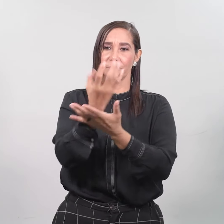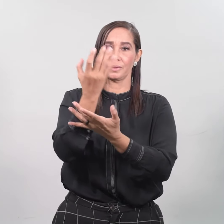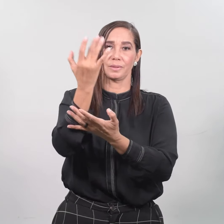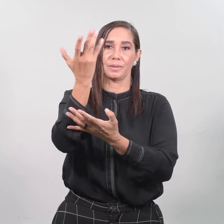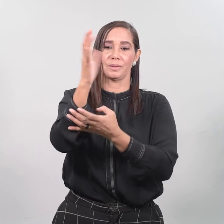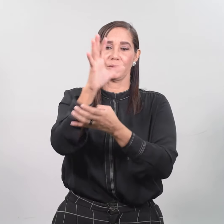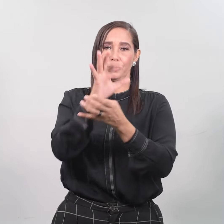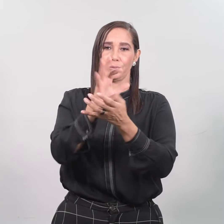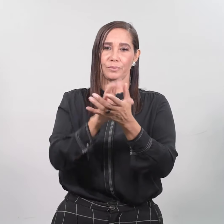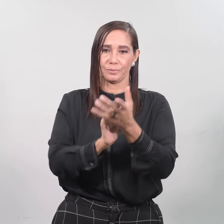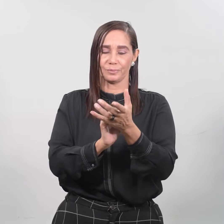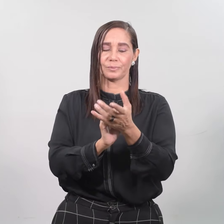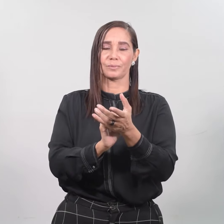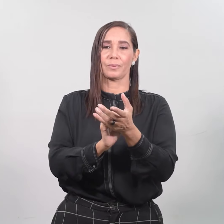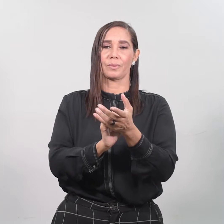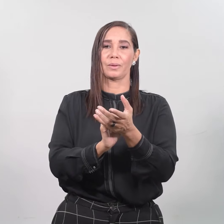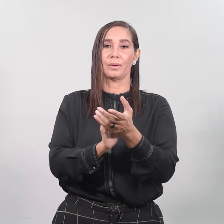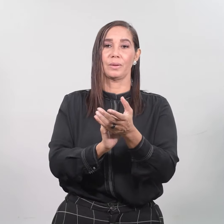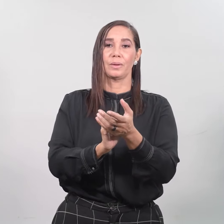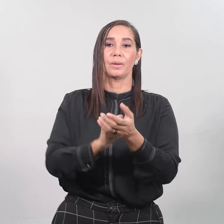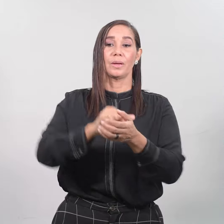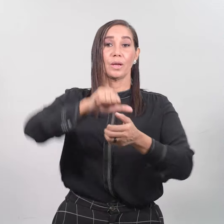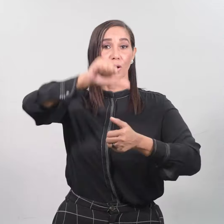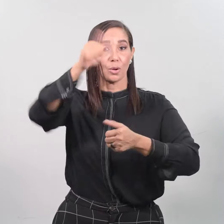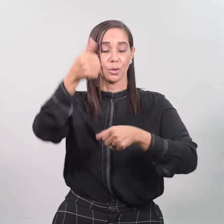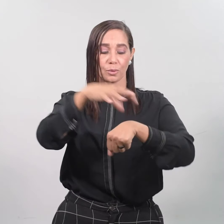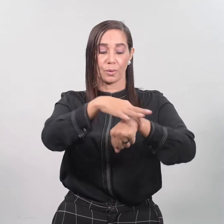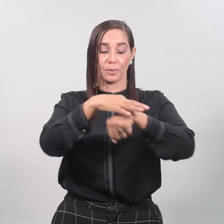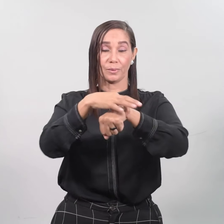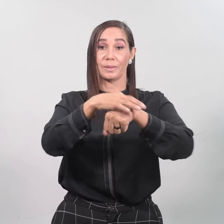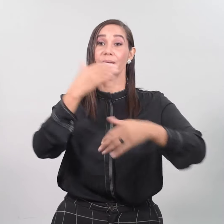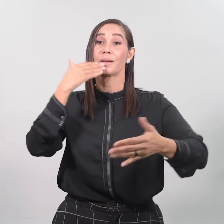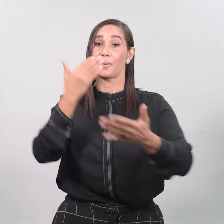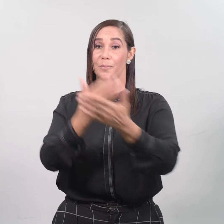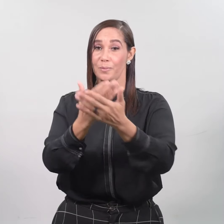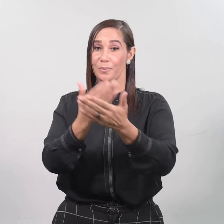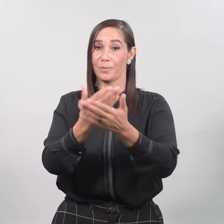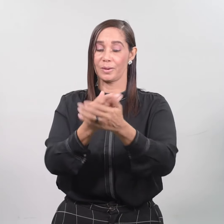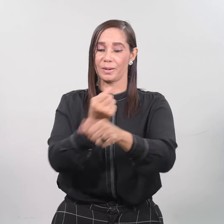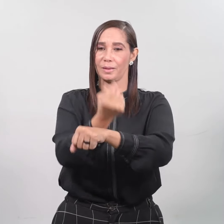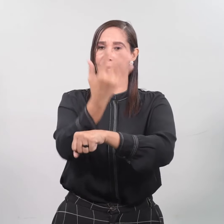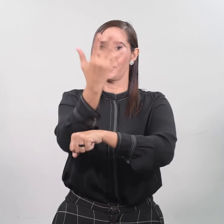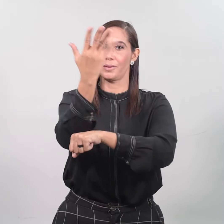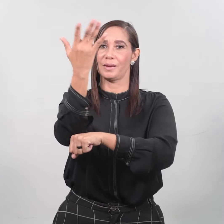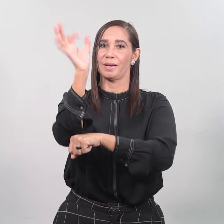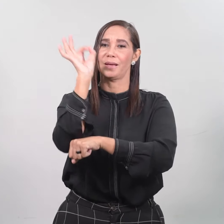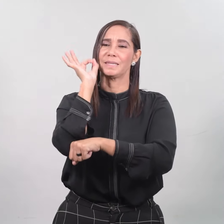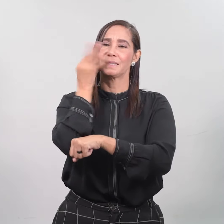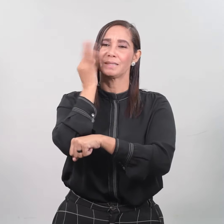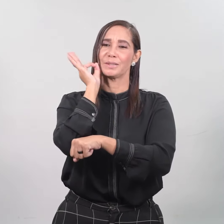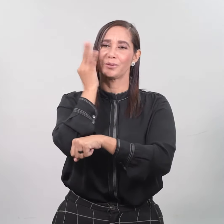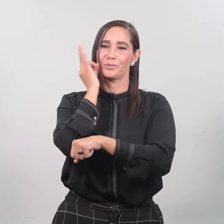ahogaron. El resto cayó en tierra buena y dio grano. Unos